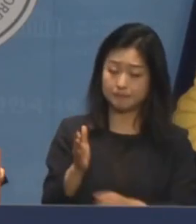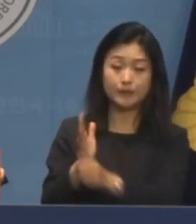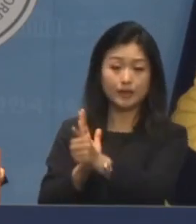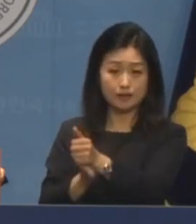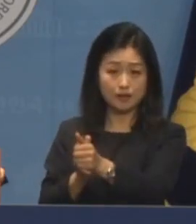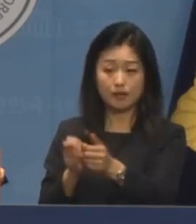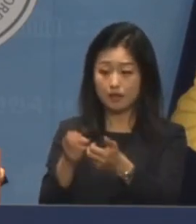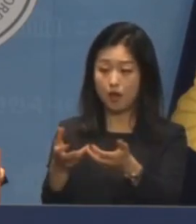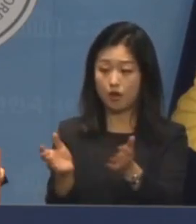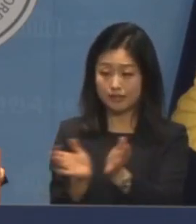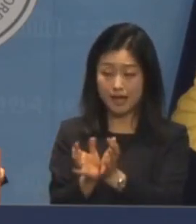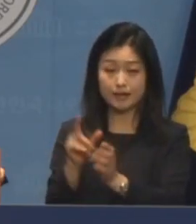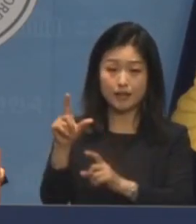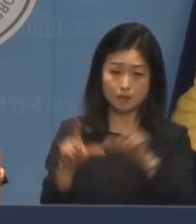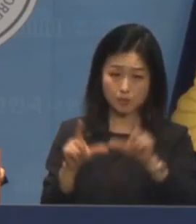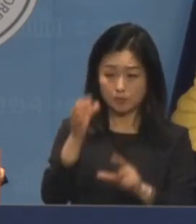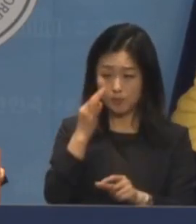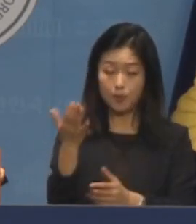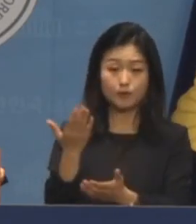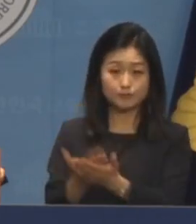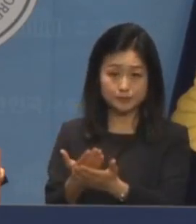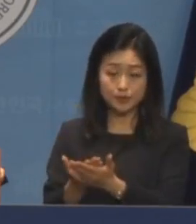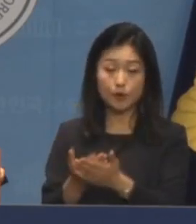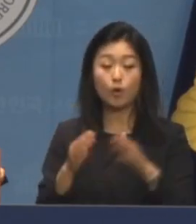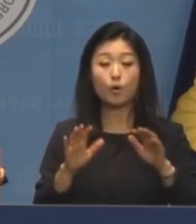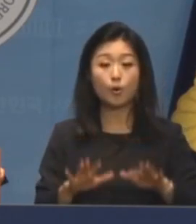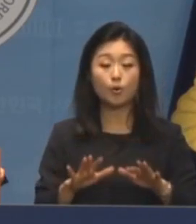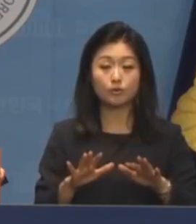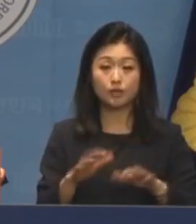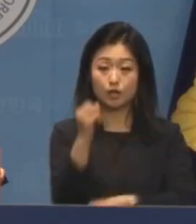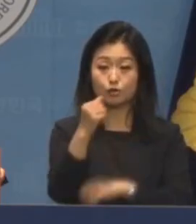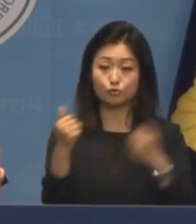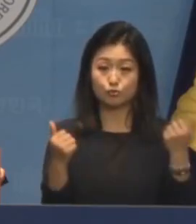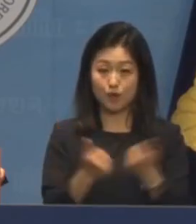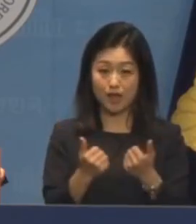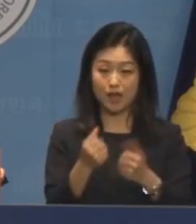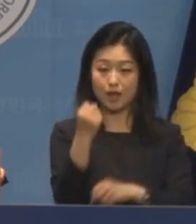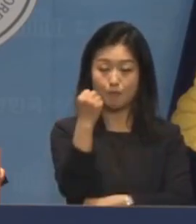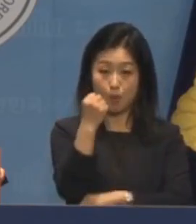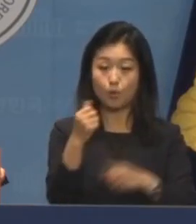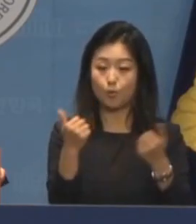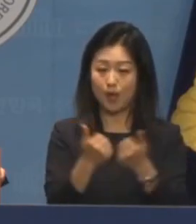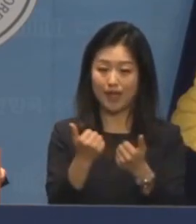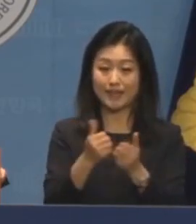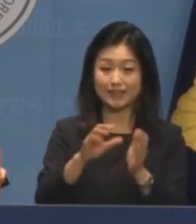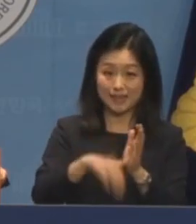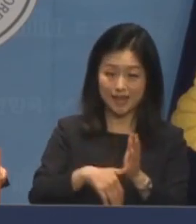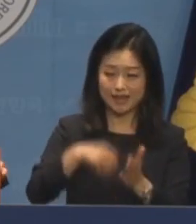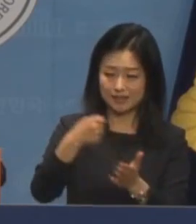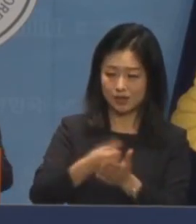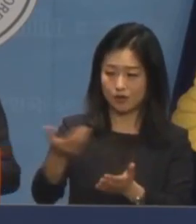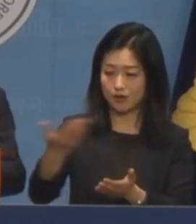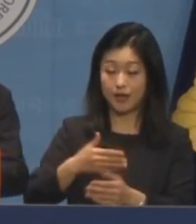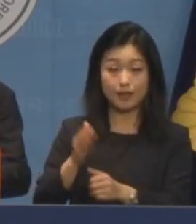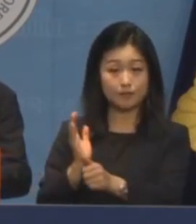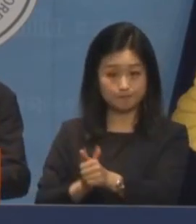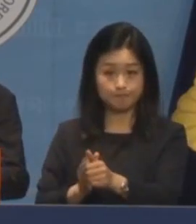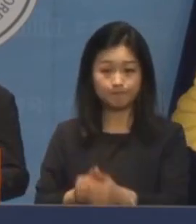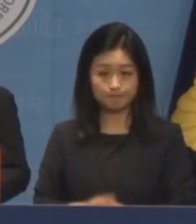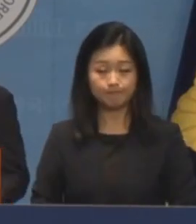집권 여당의 책무라고 생각합니다. 오늘 국회 표결에서 국민의힘의 결단을 촉구합니다. 감사합니다.